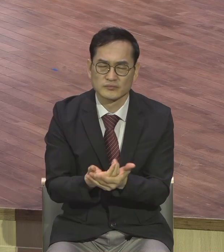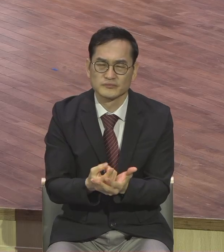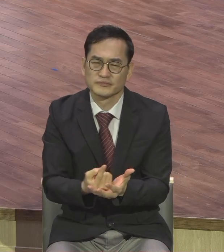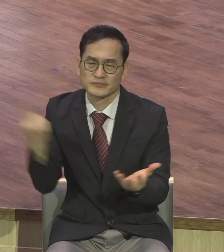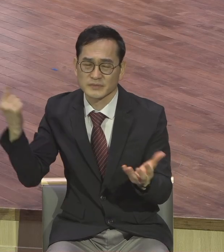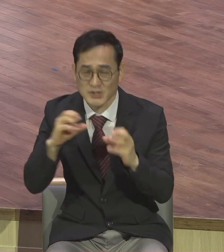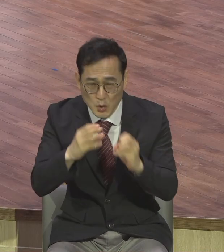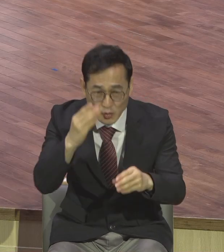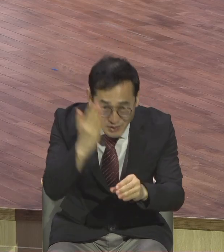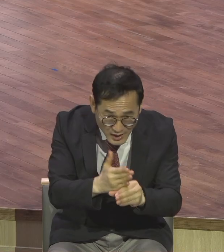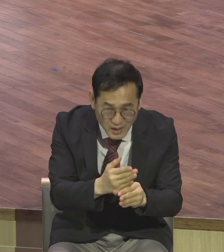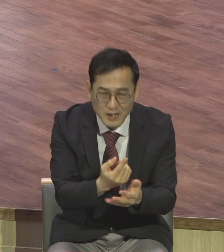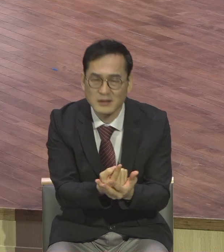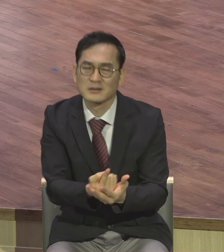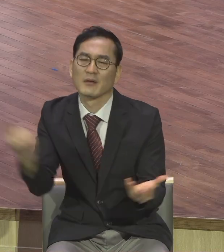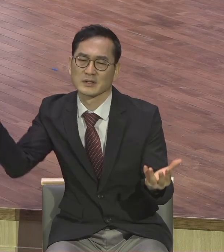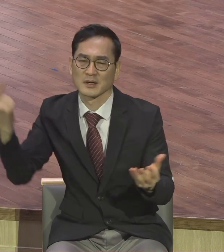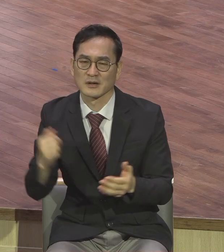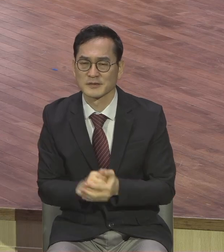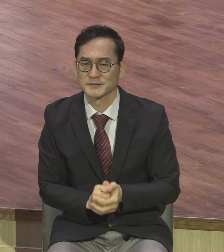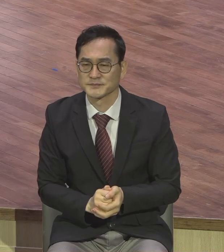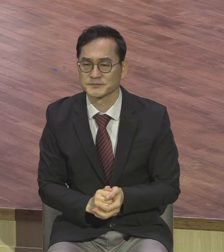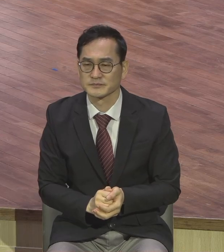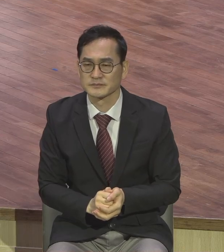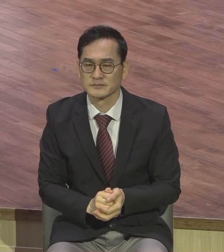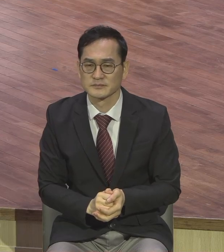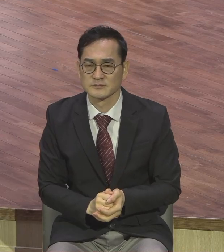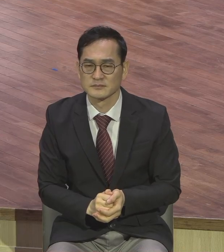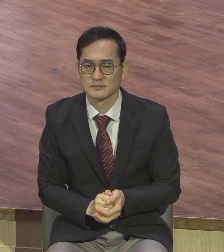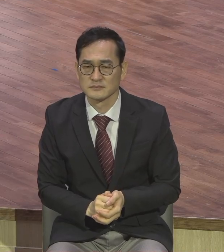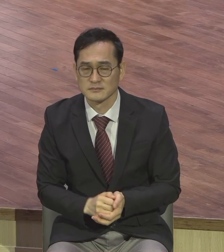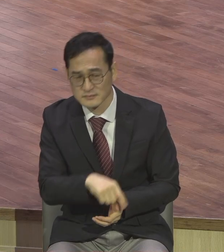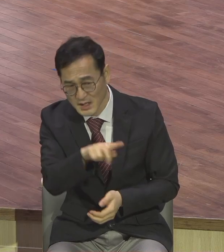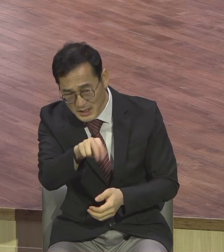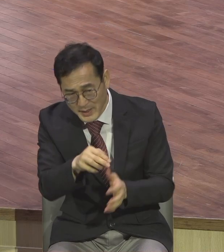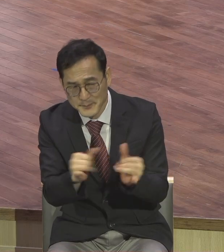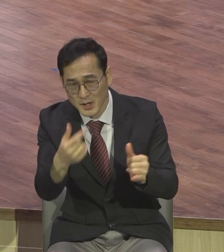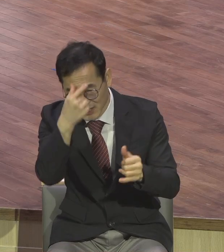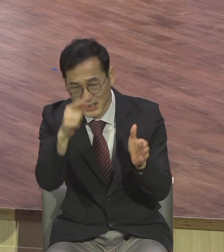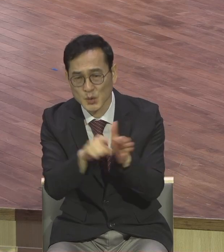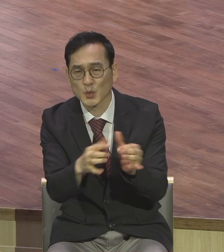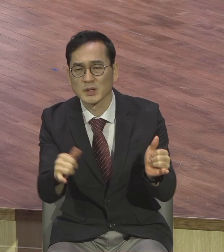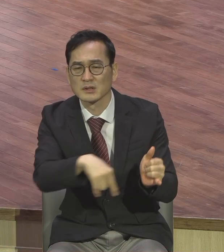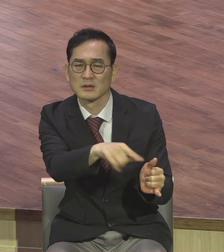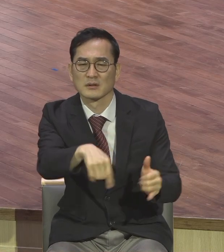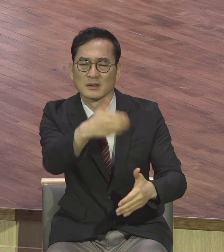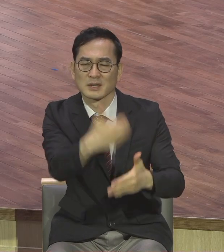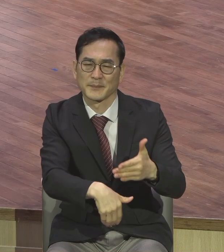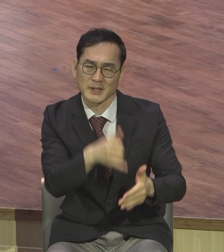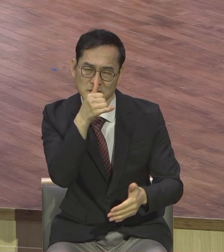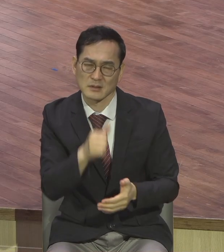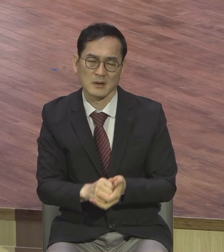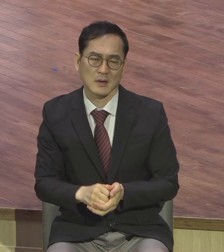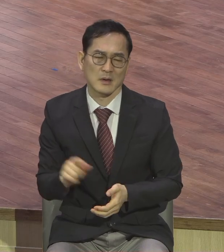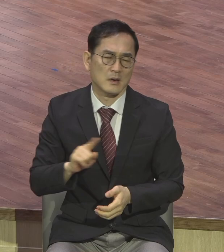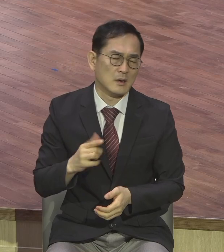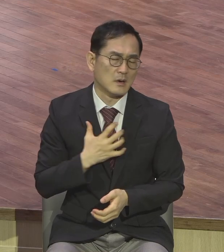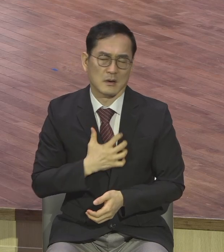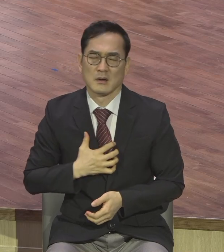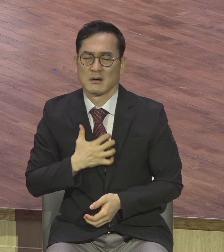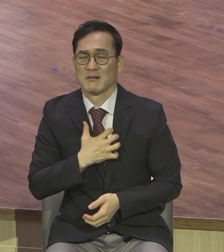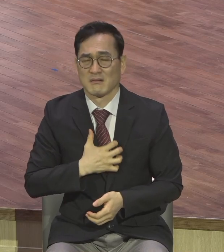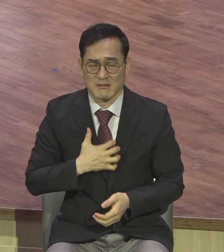선교하다가 나왔는데 지금 자기도 홀로 빠져 나왔는데 지금 현장에 많이 있다는 지역이에요. 2만에서 3만.